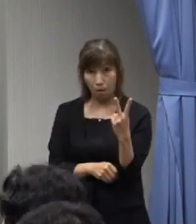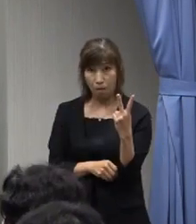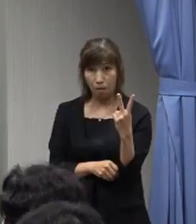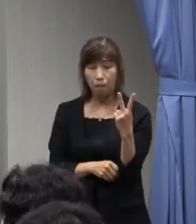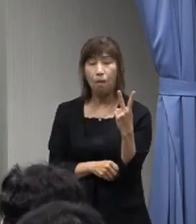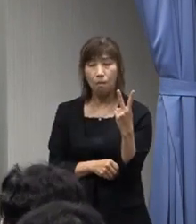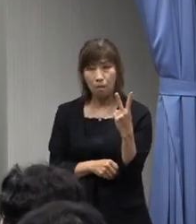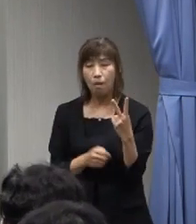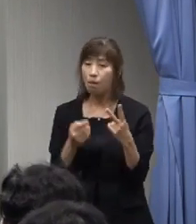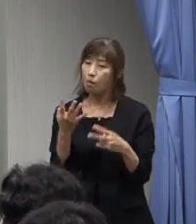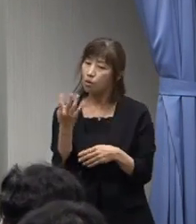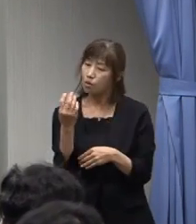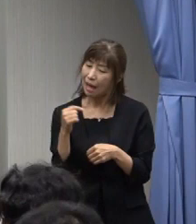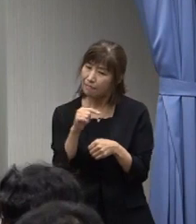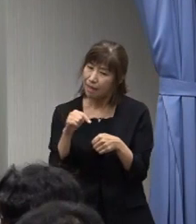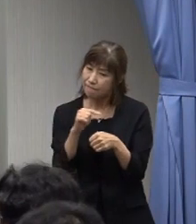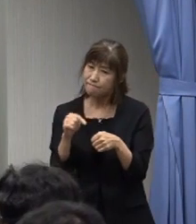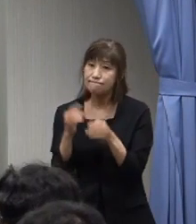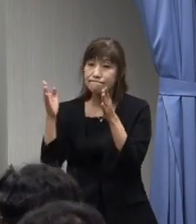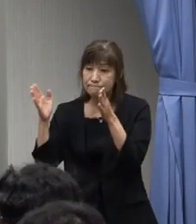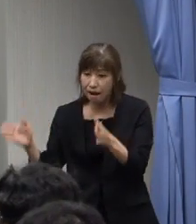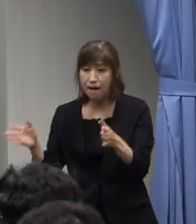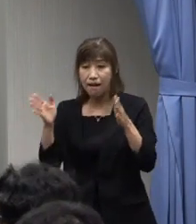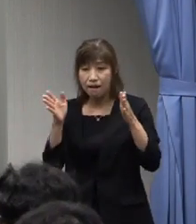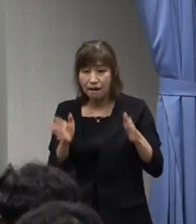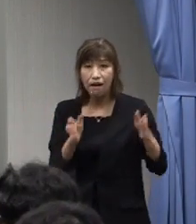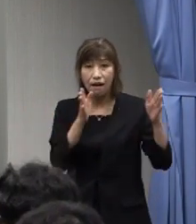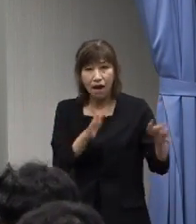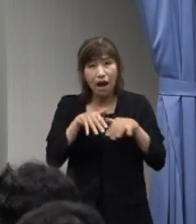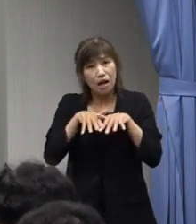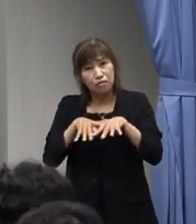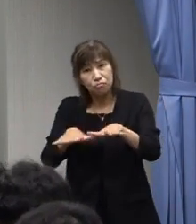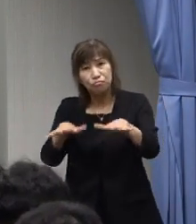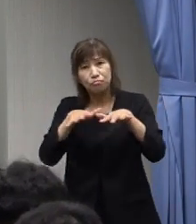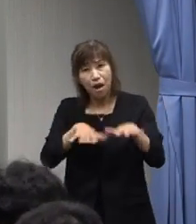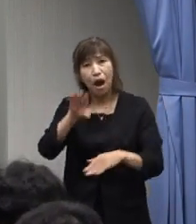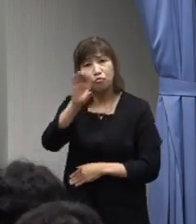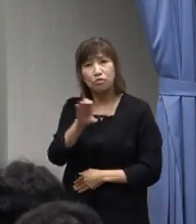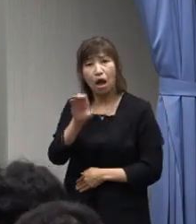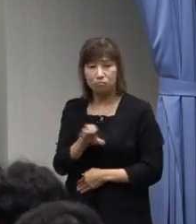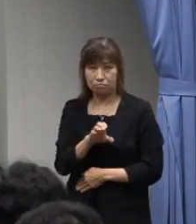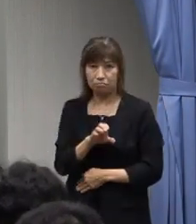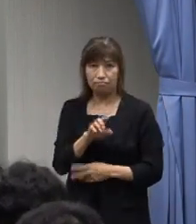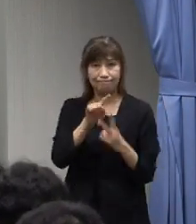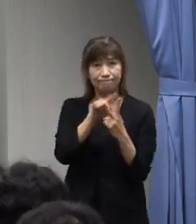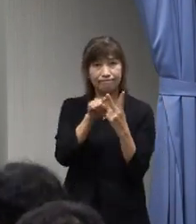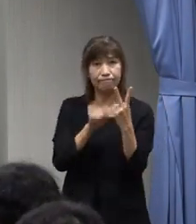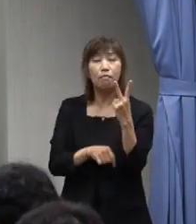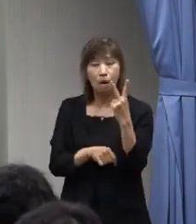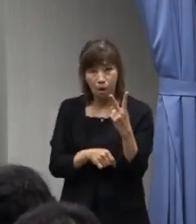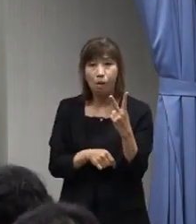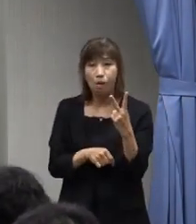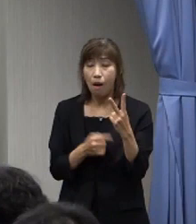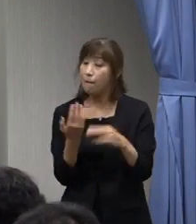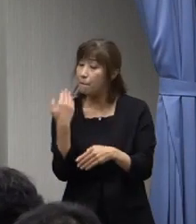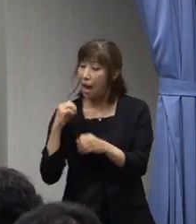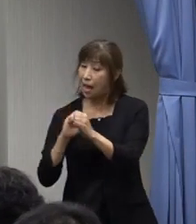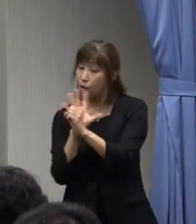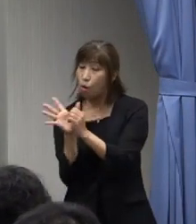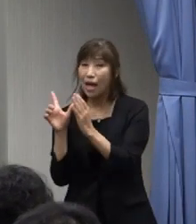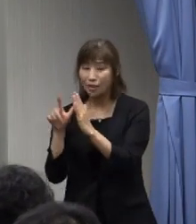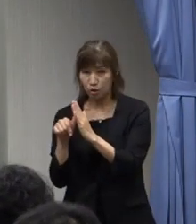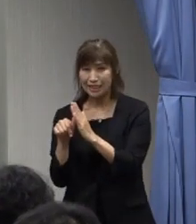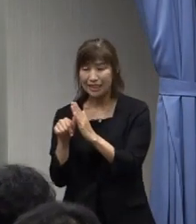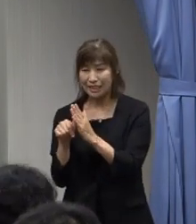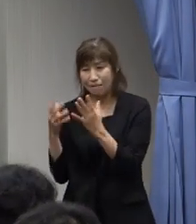この数年で流行を繰り返すという傾向になります。マシンもそうですけど、風疹もこのコロナ期間はほとんど入ることはなか